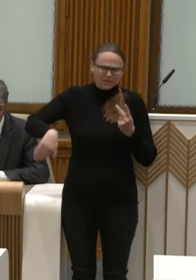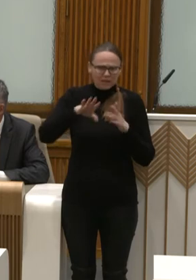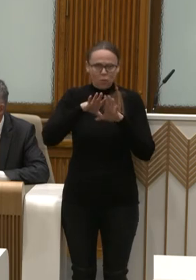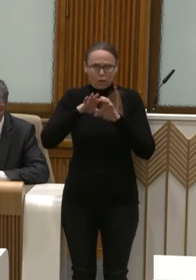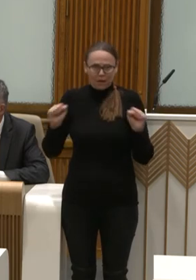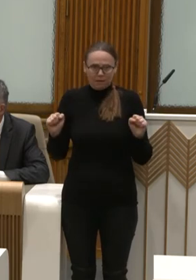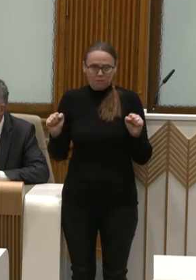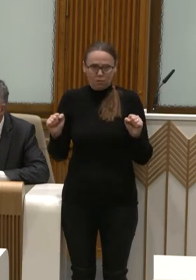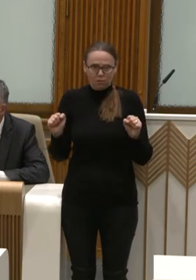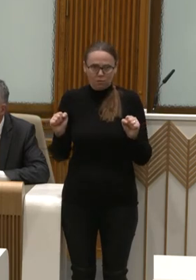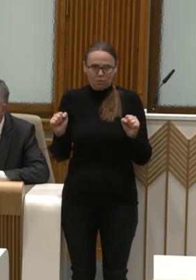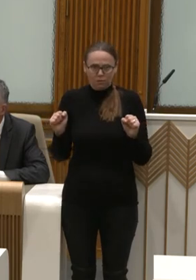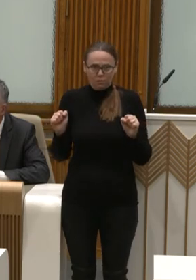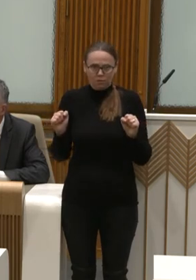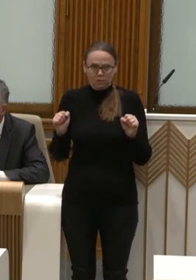ukrepov